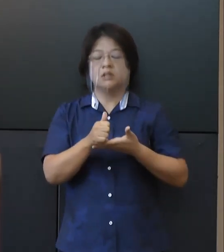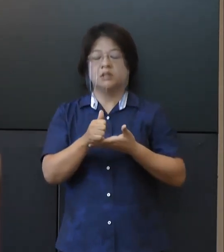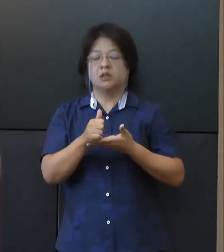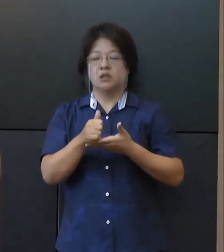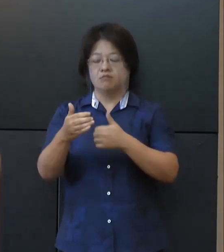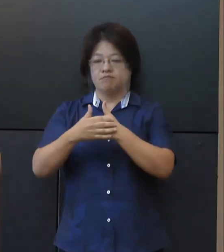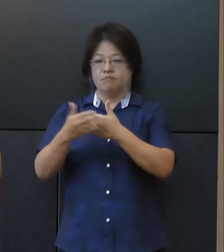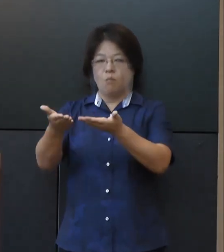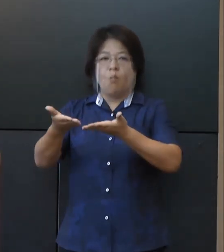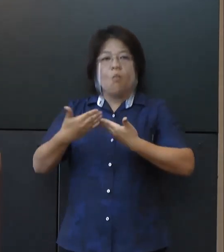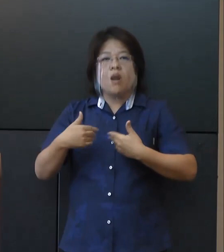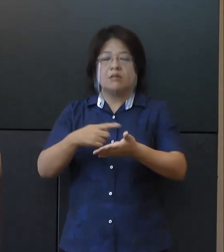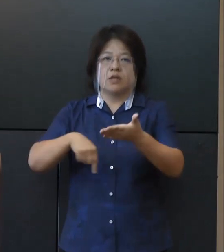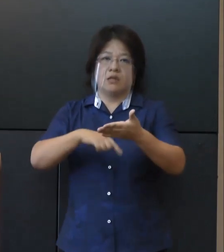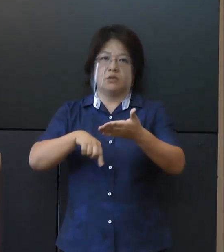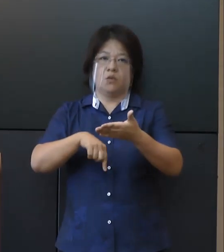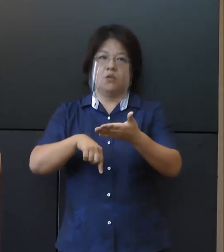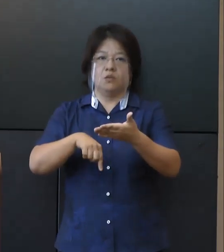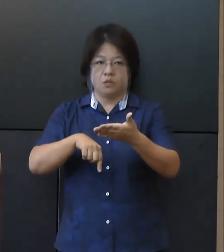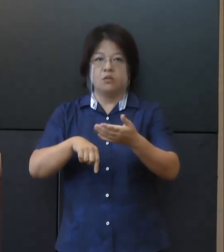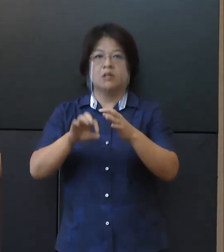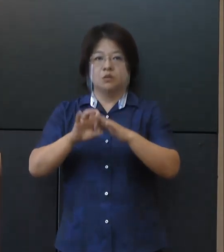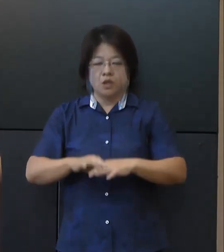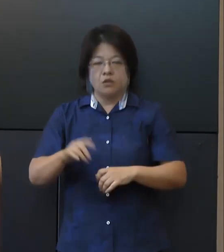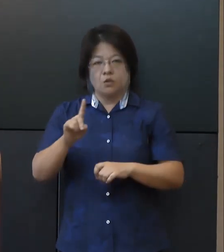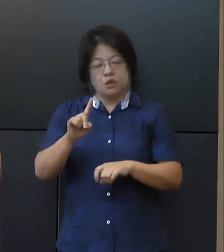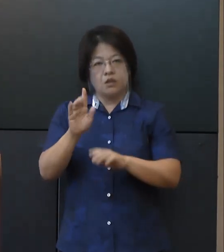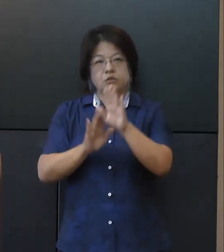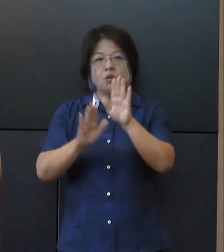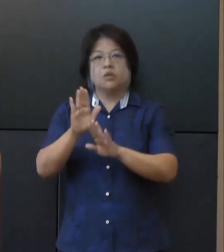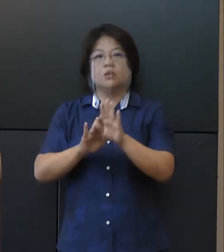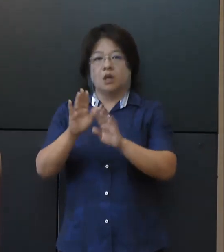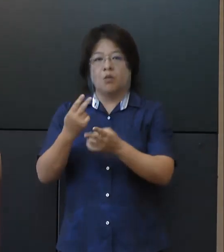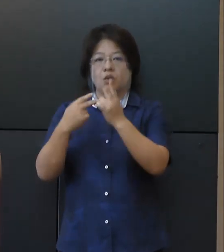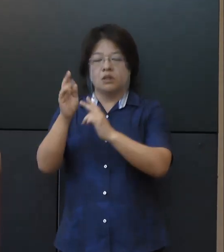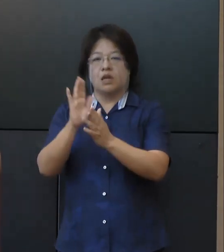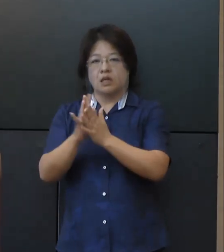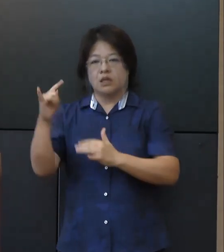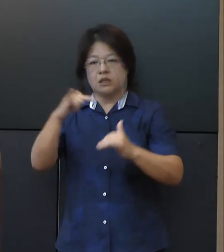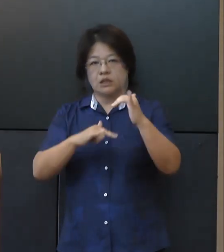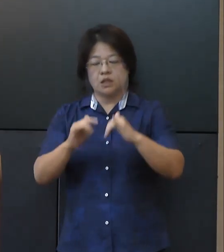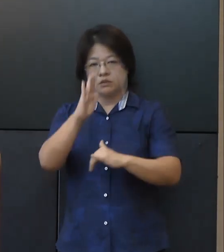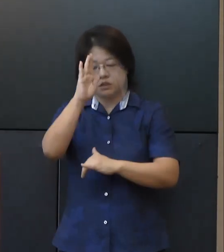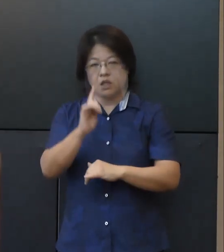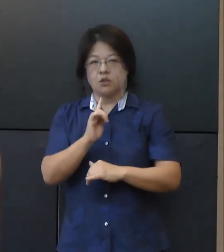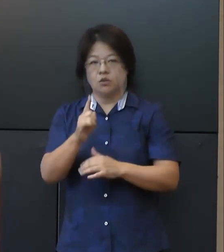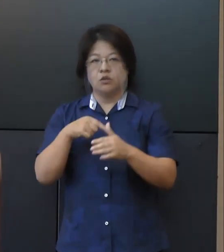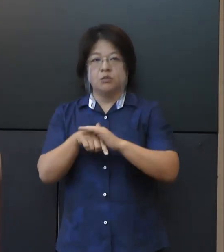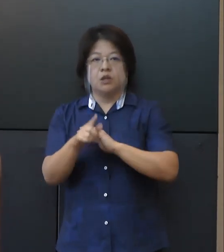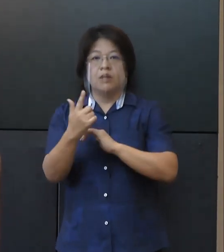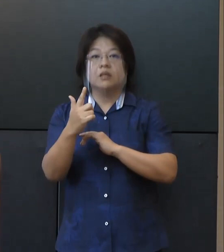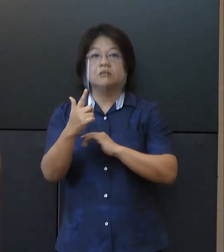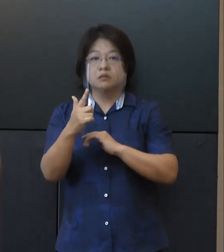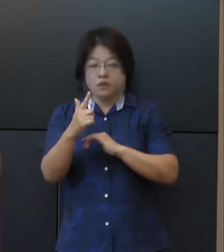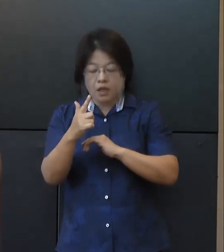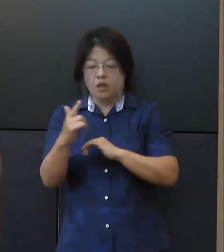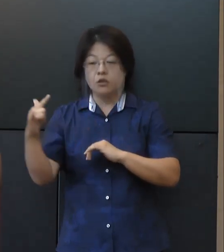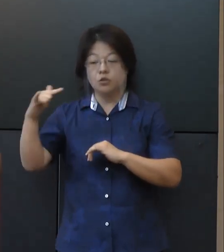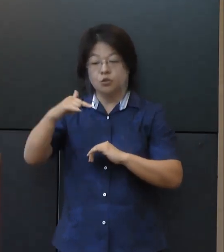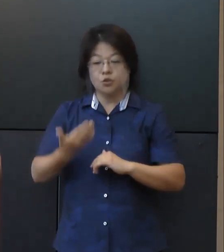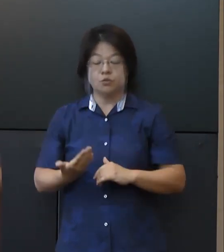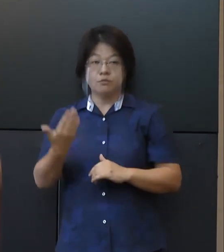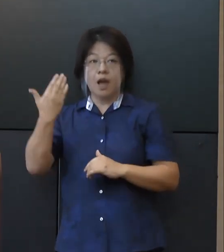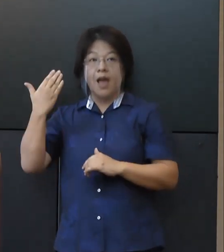から、どのような状況でも沖縄に来てくださいというのではなくて、まず旅行に出る前から、その旅